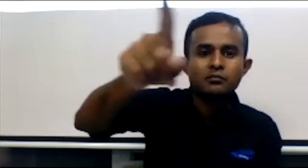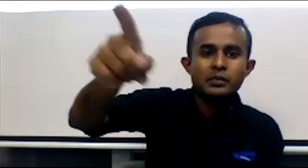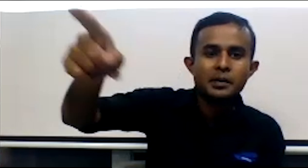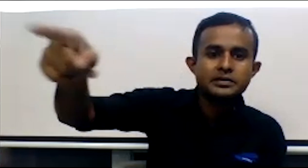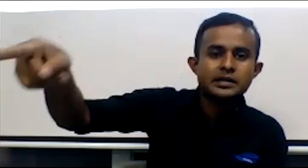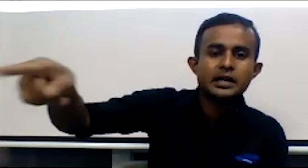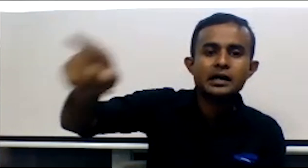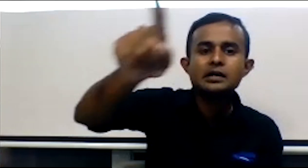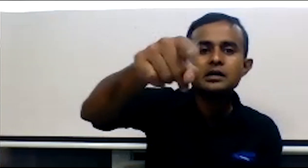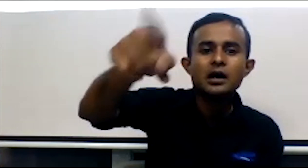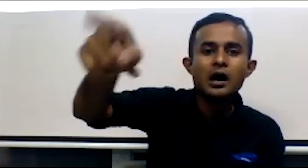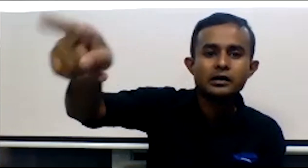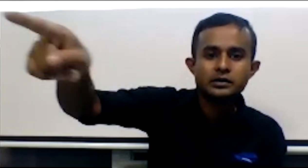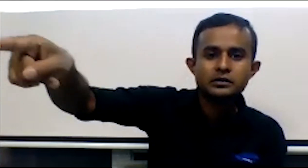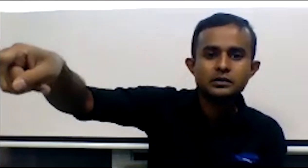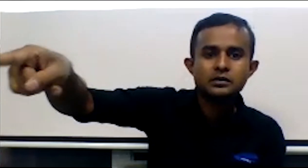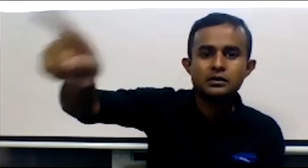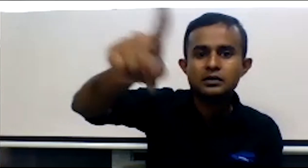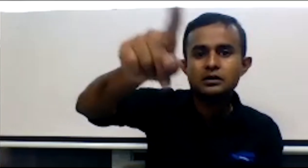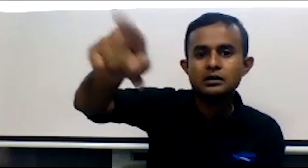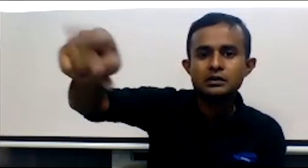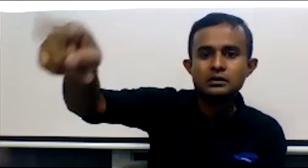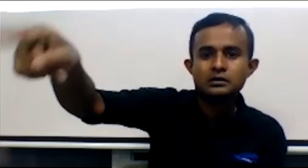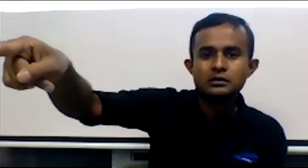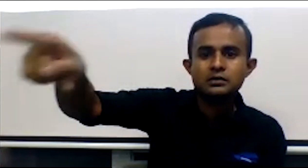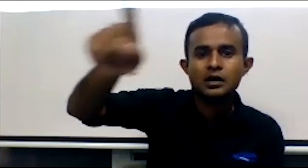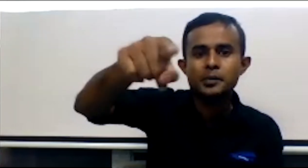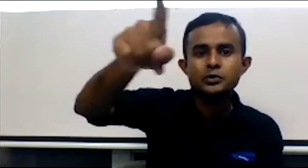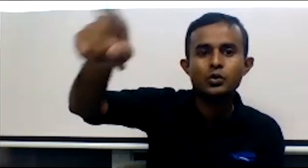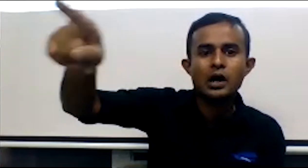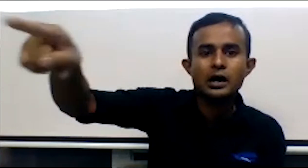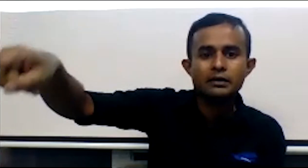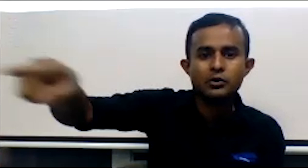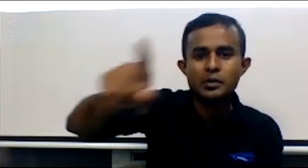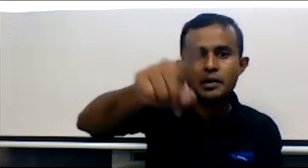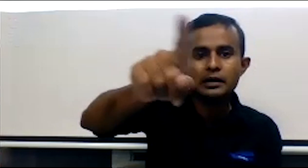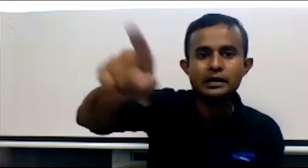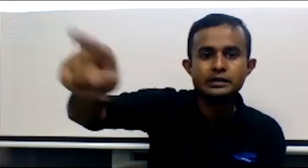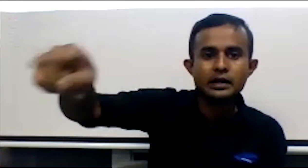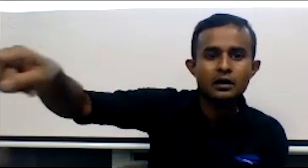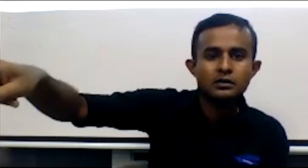මේ 5-6 දෙනාගෙන් කාටද? අපිට තෝරා ගන්න වෙනවා මෙහෙම ඇඟිල්ල තියලා.